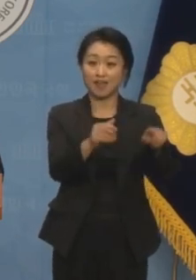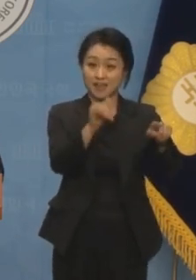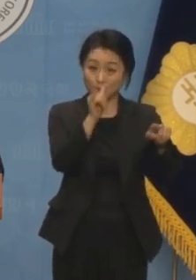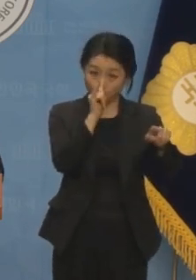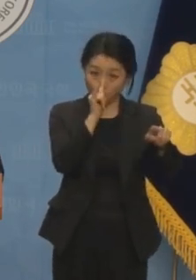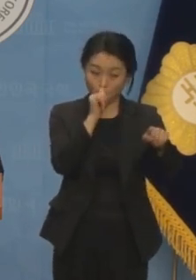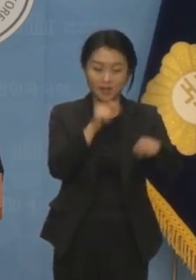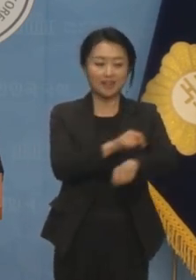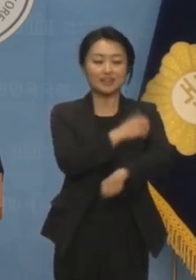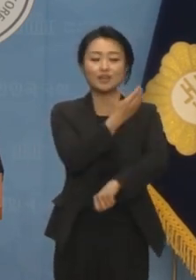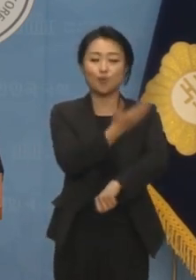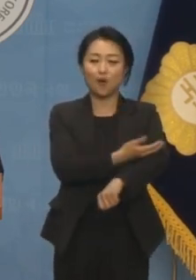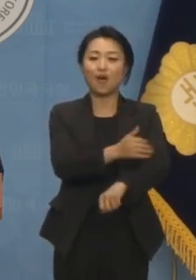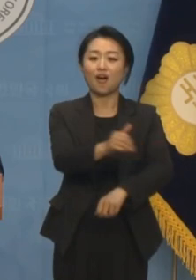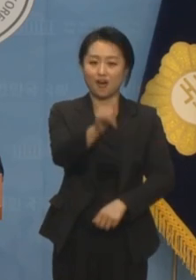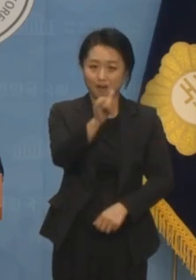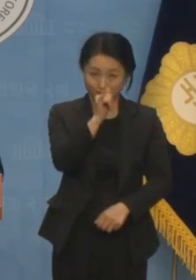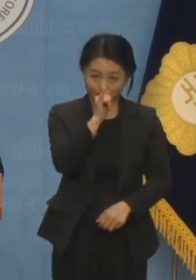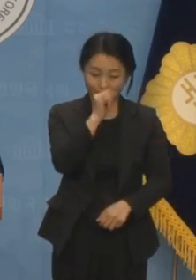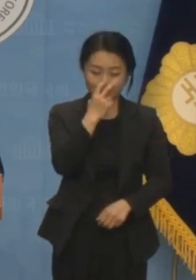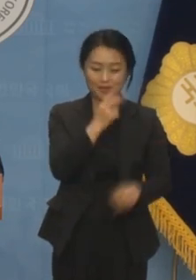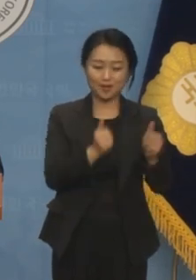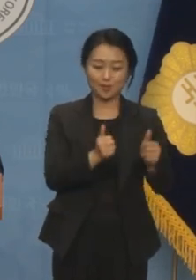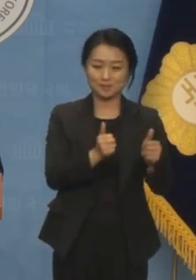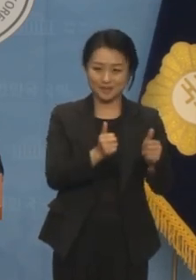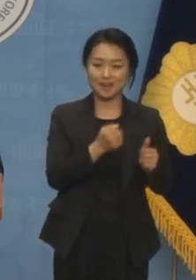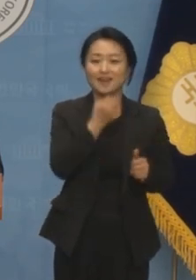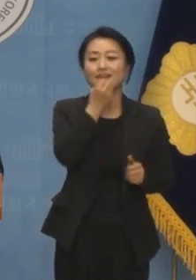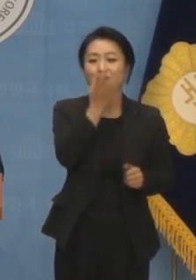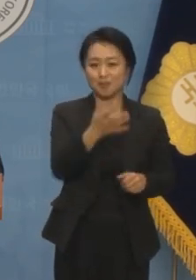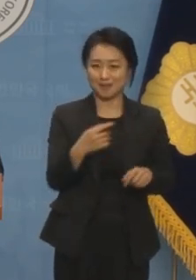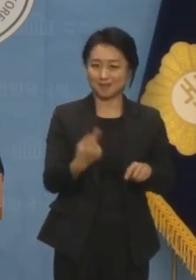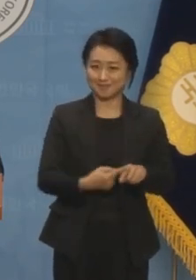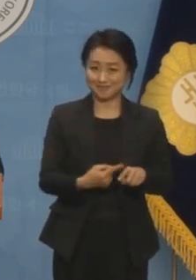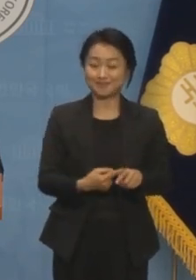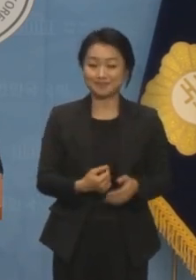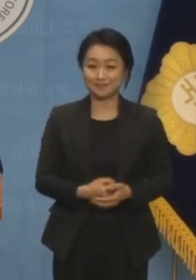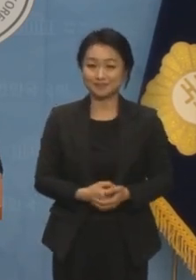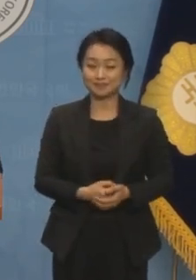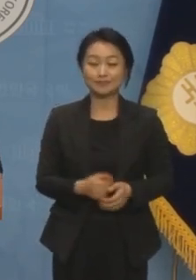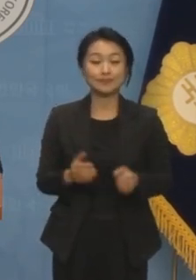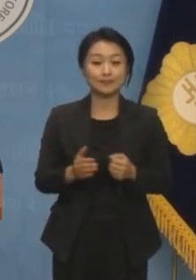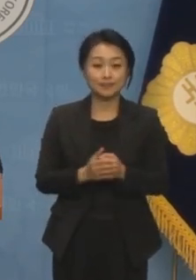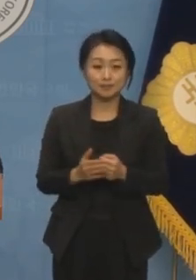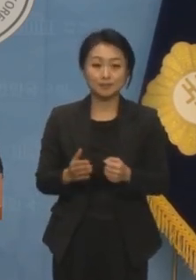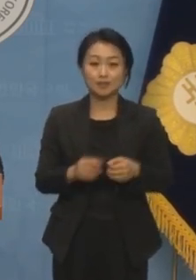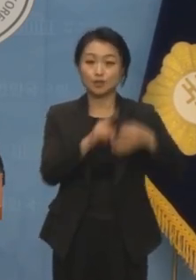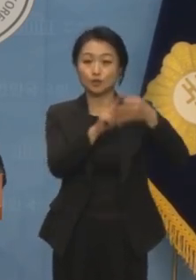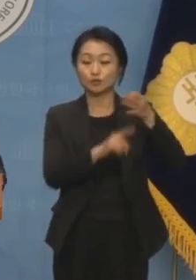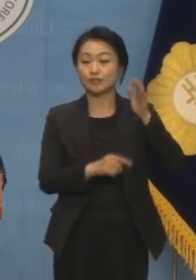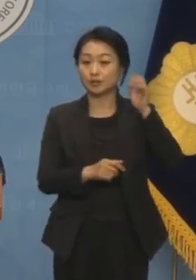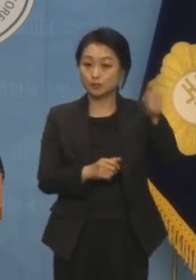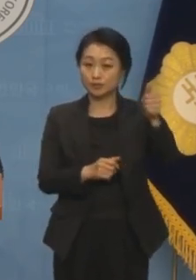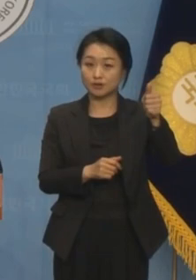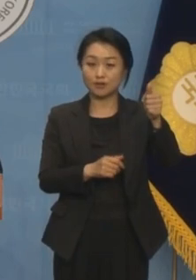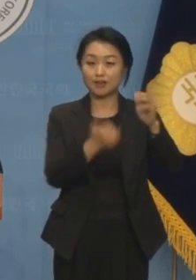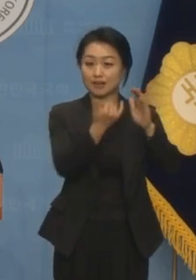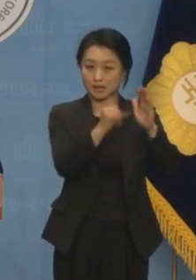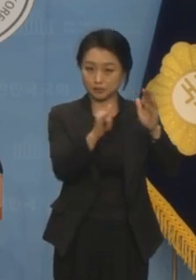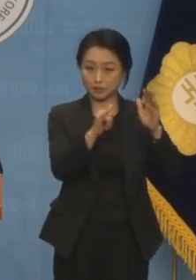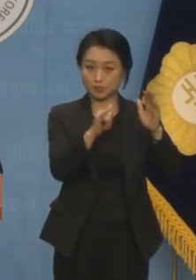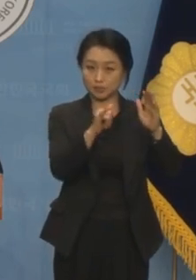특권도 있다는 사실을 검찰 스스로 증명하는 것 아닙니까? 그러니 윤 대통령